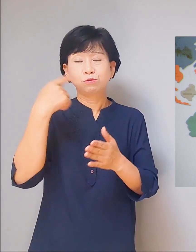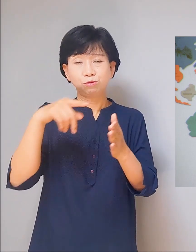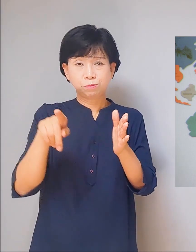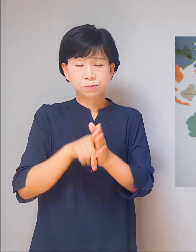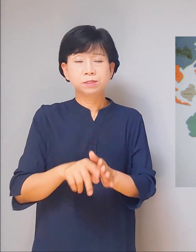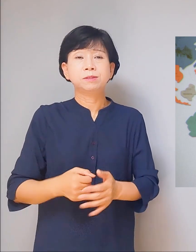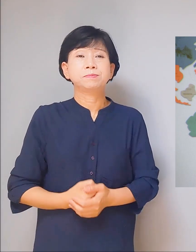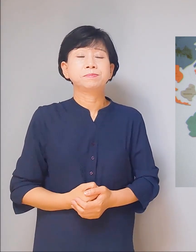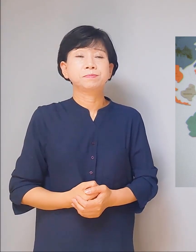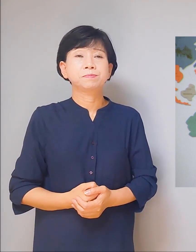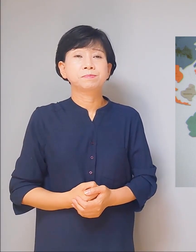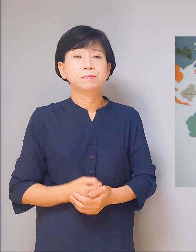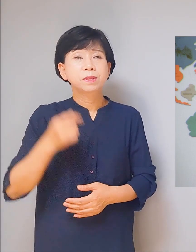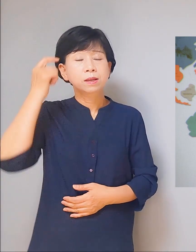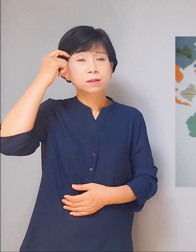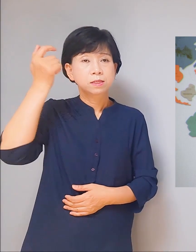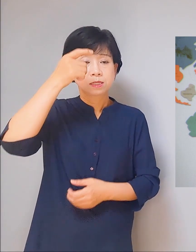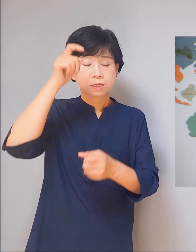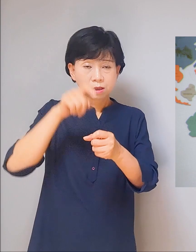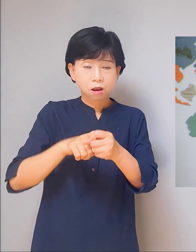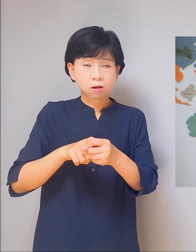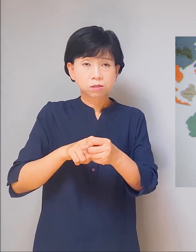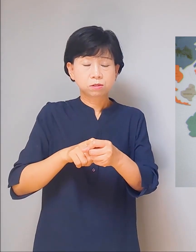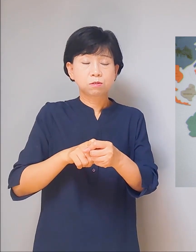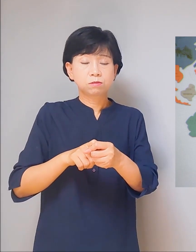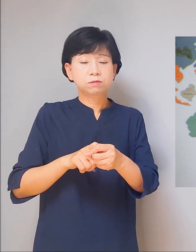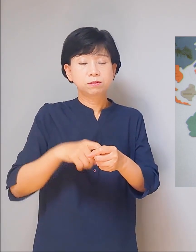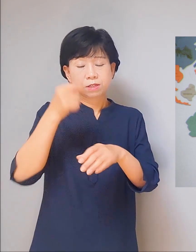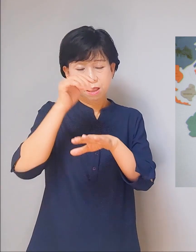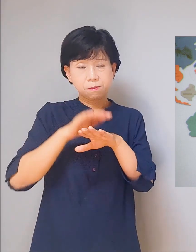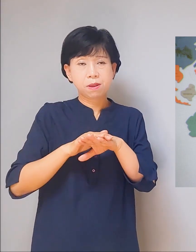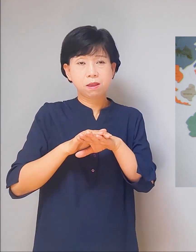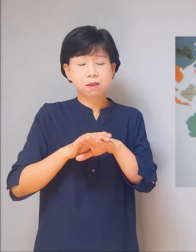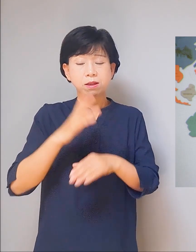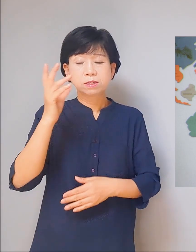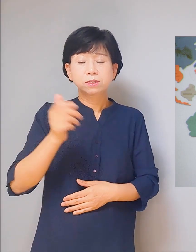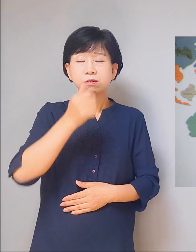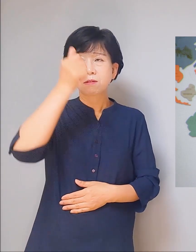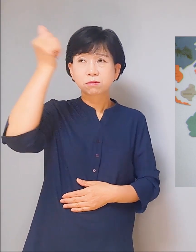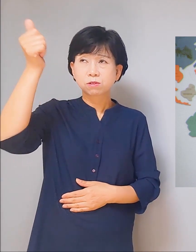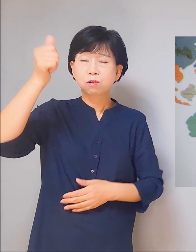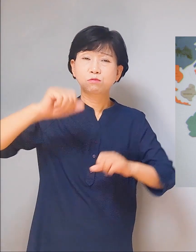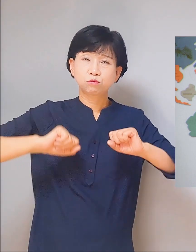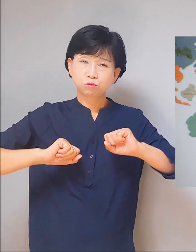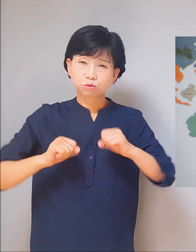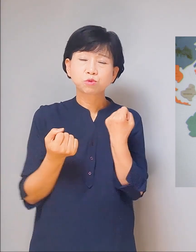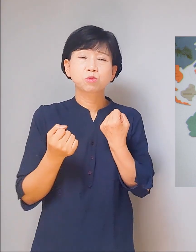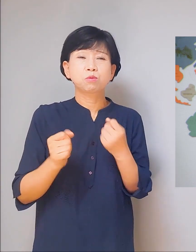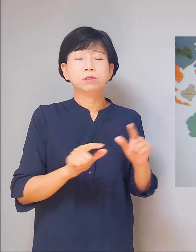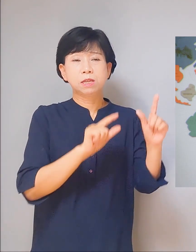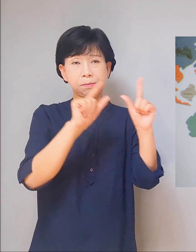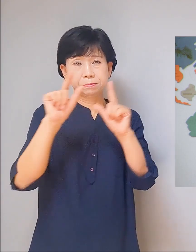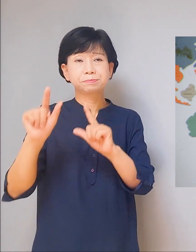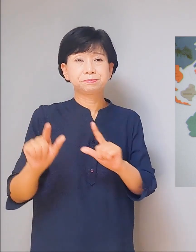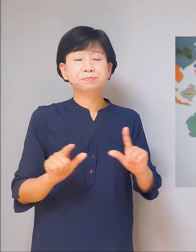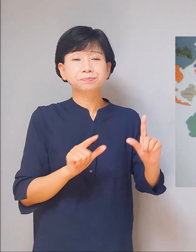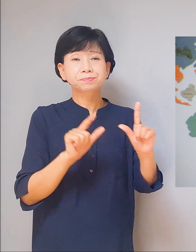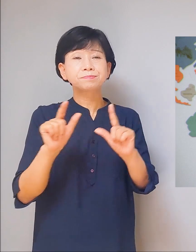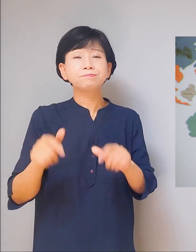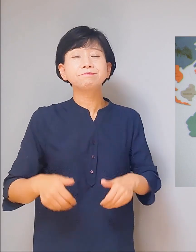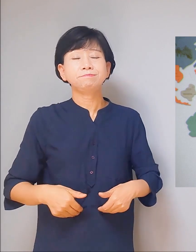믿습니다. 영과 진리로 예배 드려야지요. 그리고 성령께 순종하고 살아가는 게